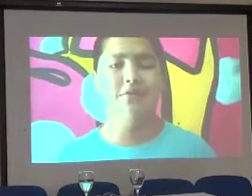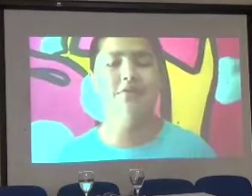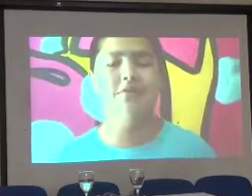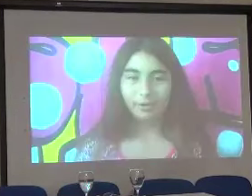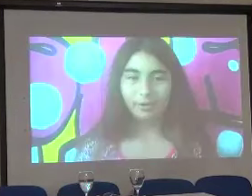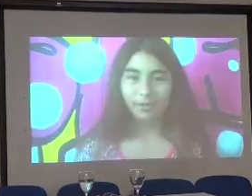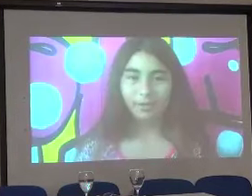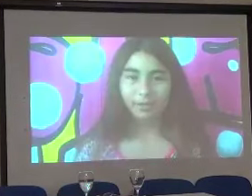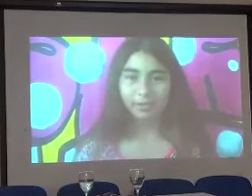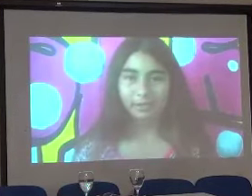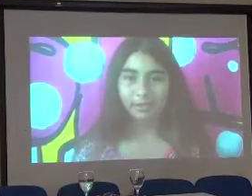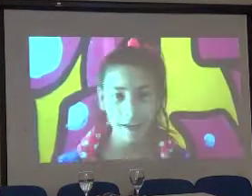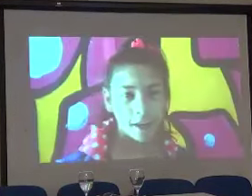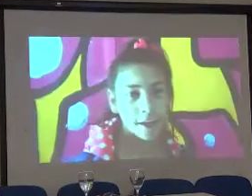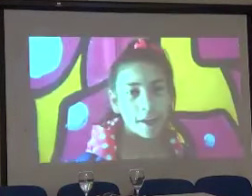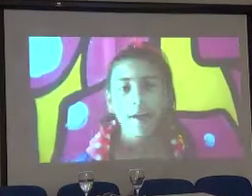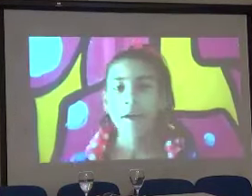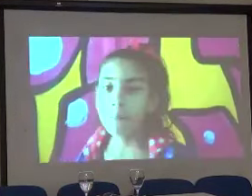ah